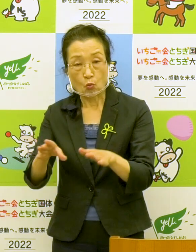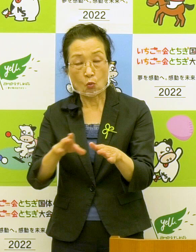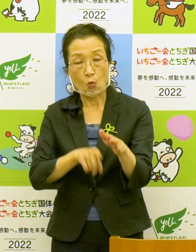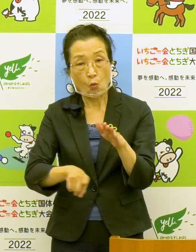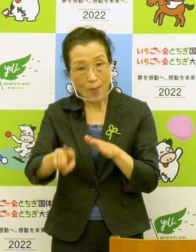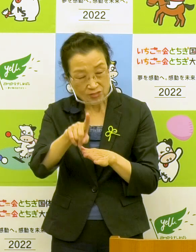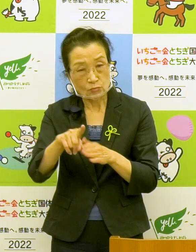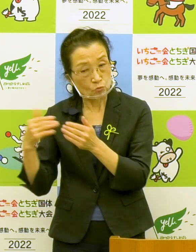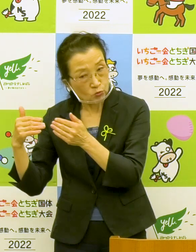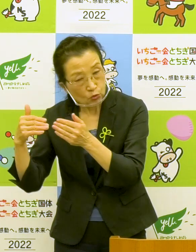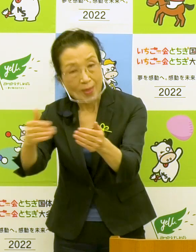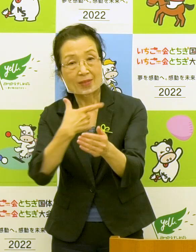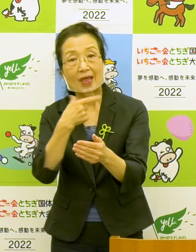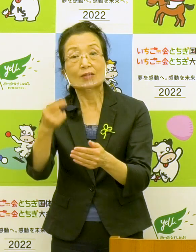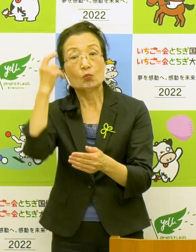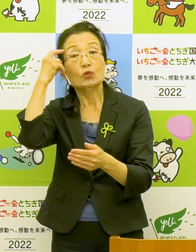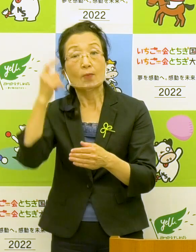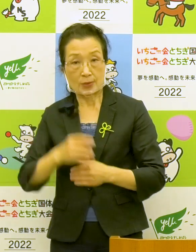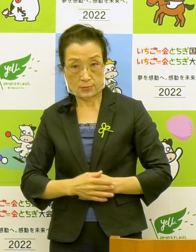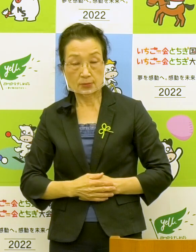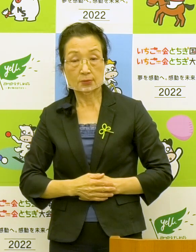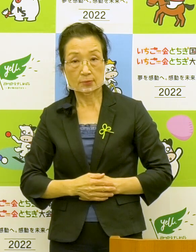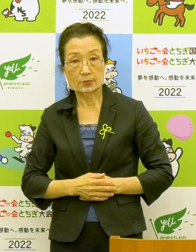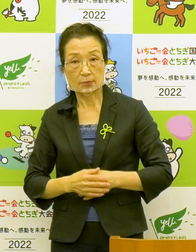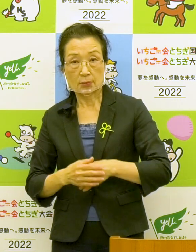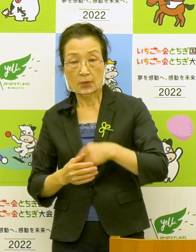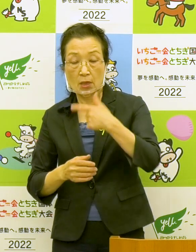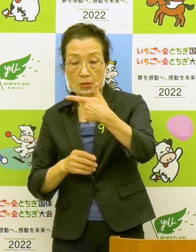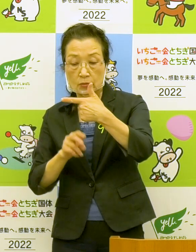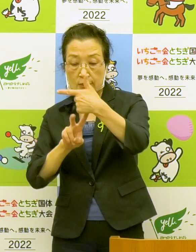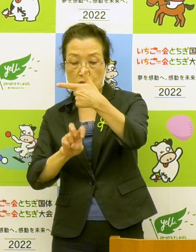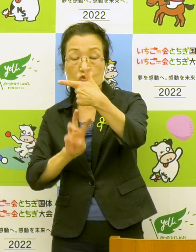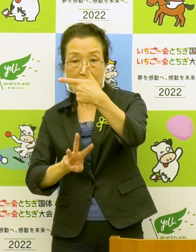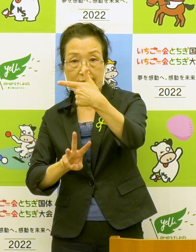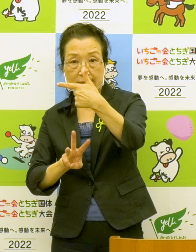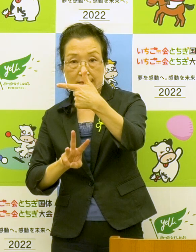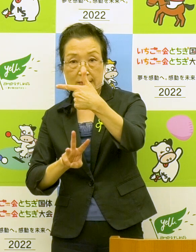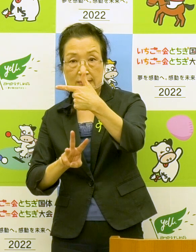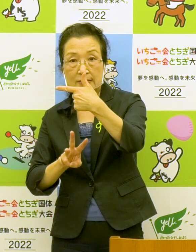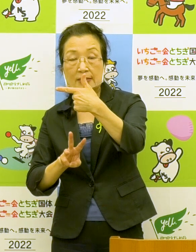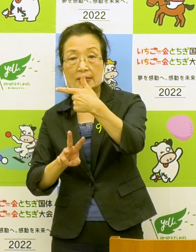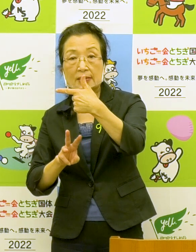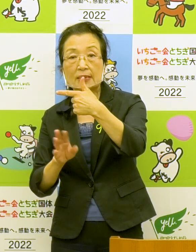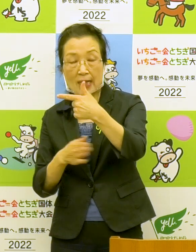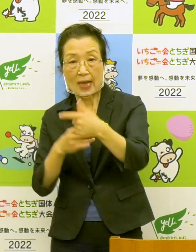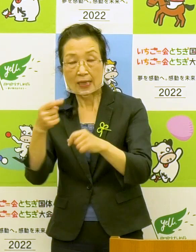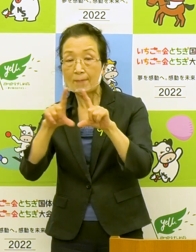推進を進めておるところでございますが、23日から一般接種も開始していき